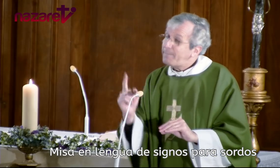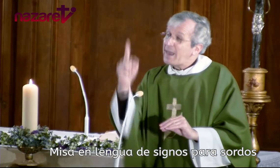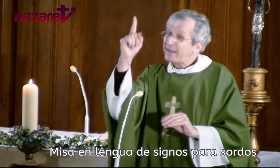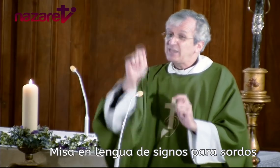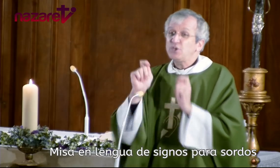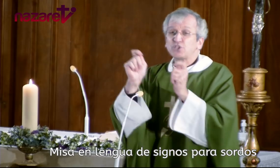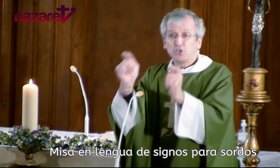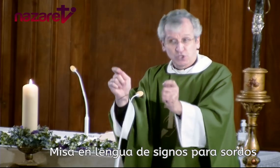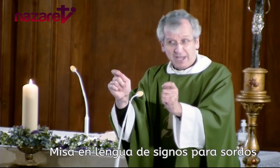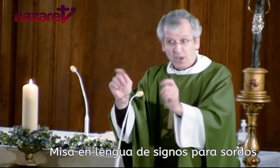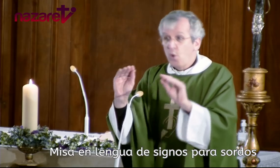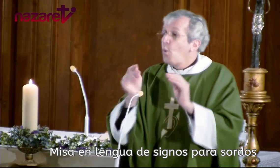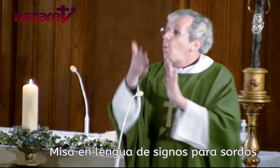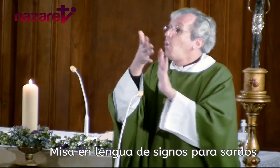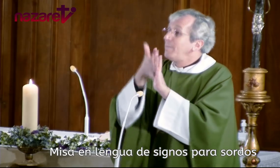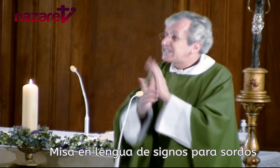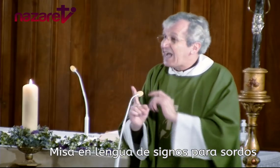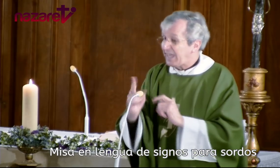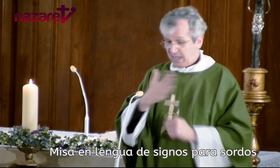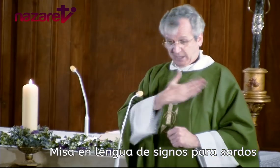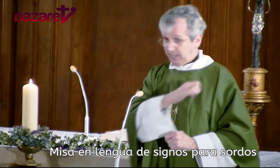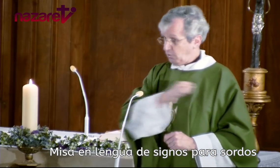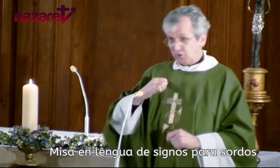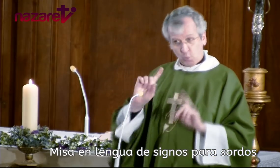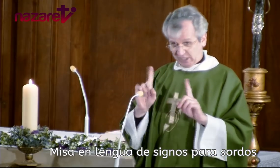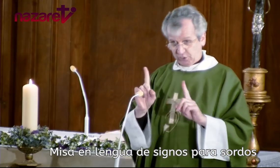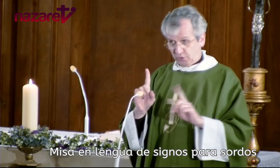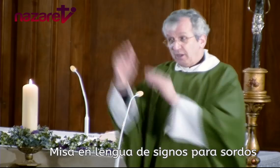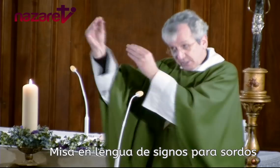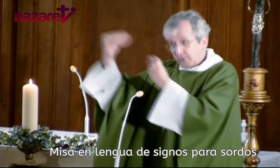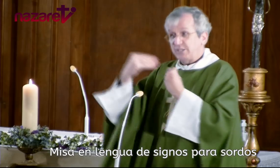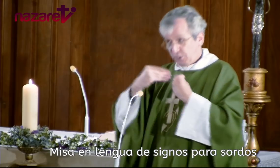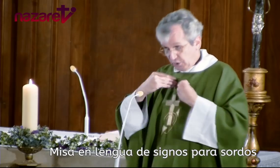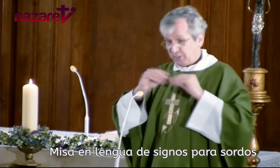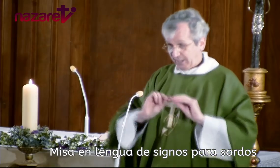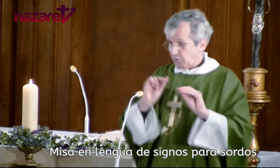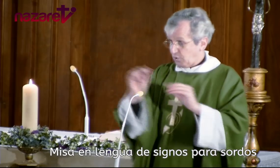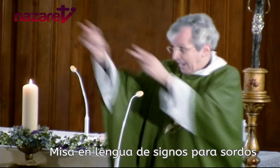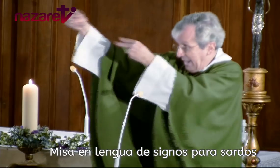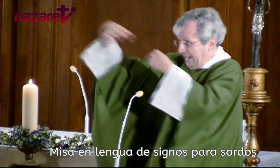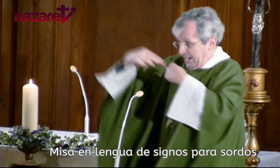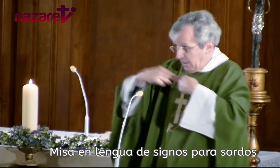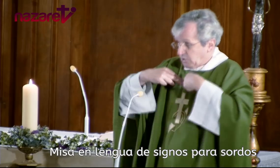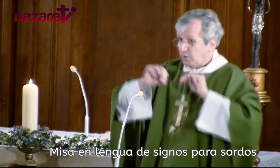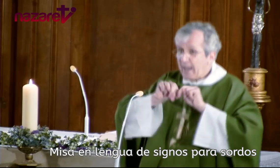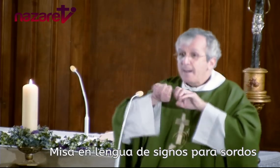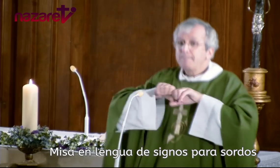palabra que Dios nos da, un mensaje que no es nuestro, sino que es Dios que nos lo da. Él nos lo da para